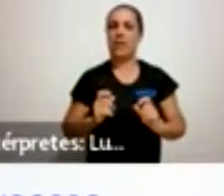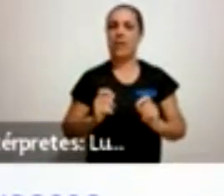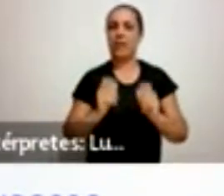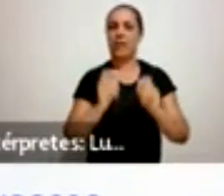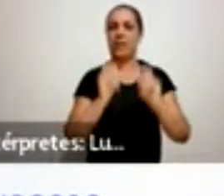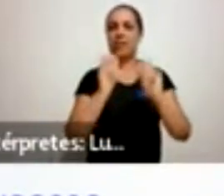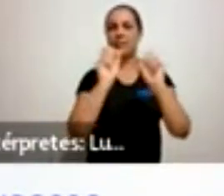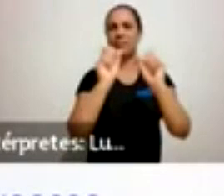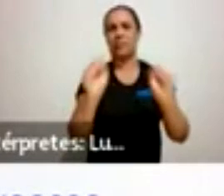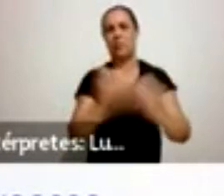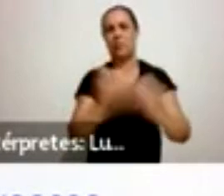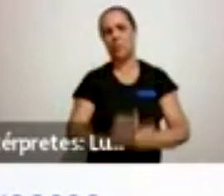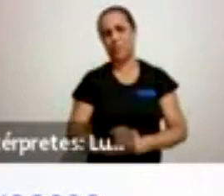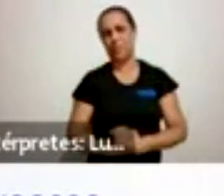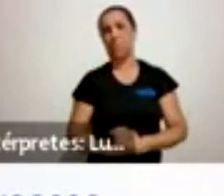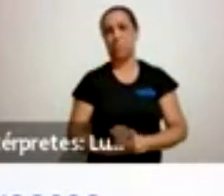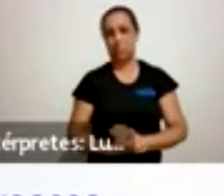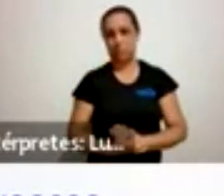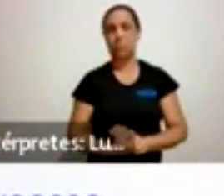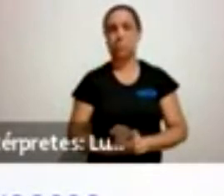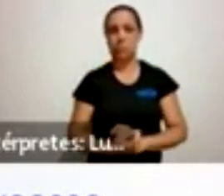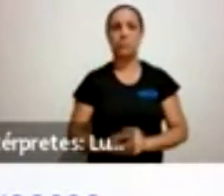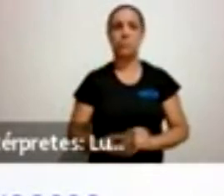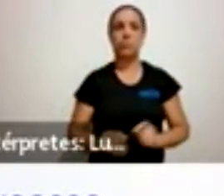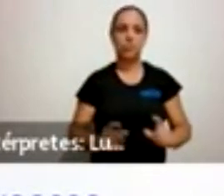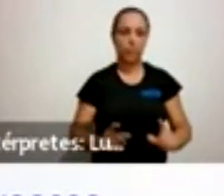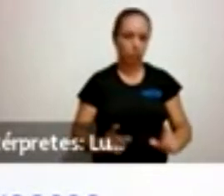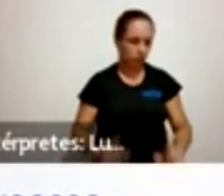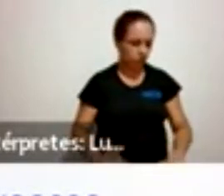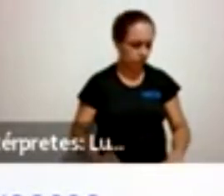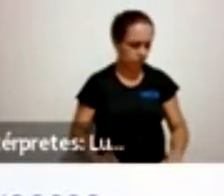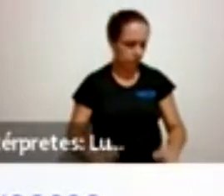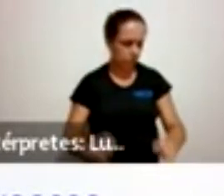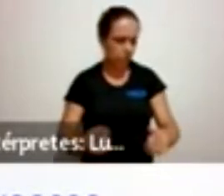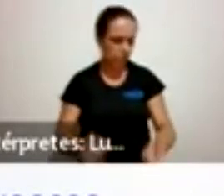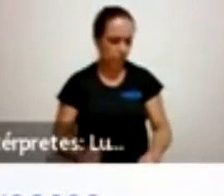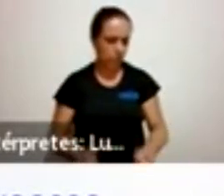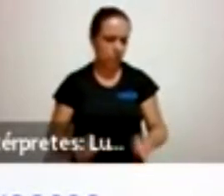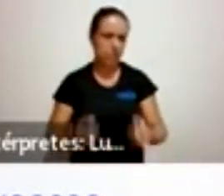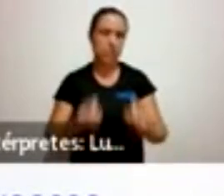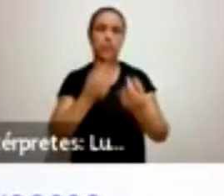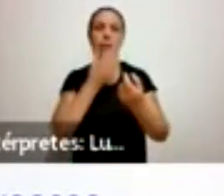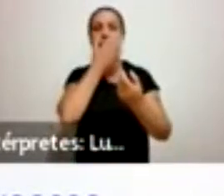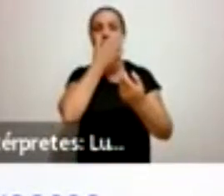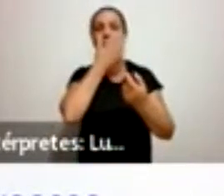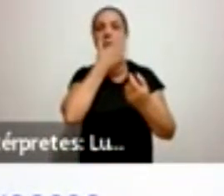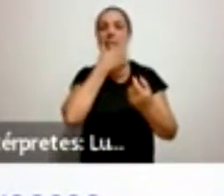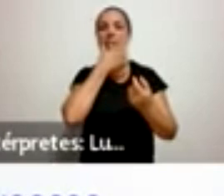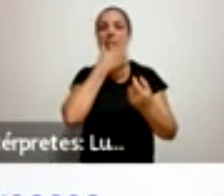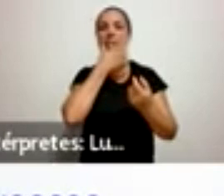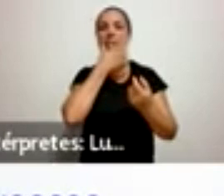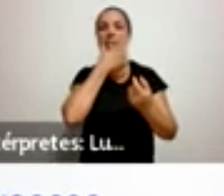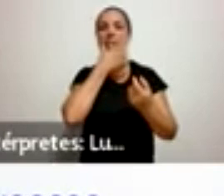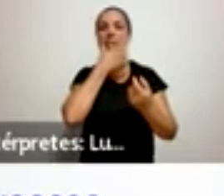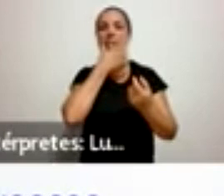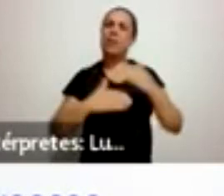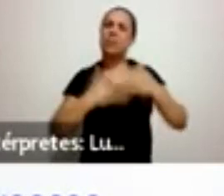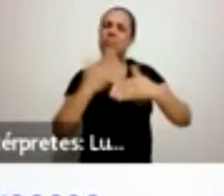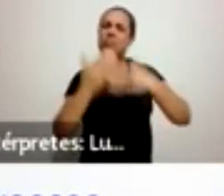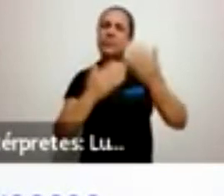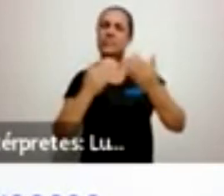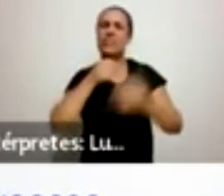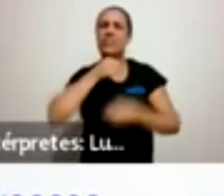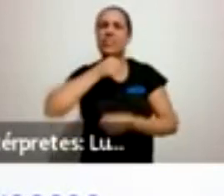dos radicais livres. Os radicais livres, conforme a ilustração está mostrando aí, é uma oxidação celular. É um átomo que